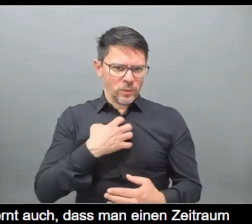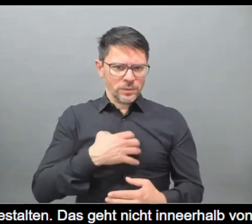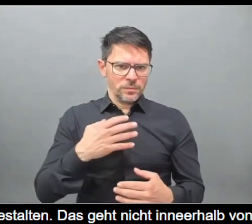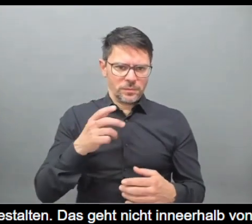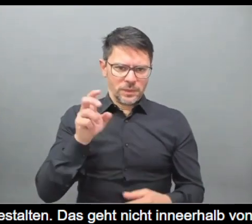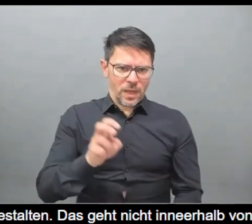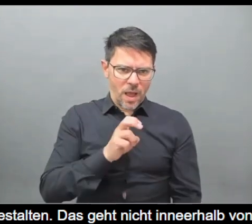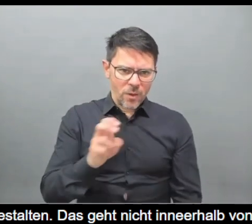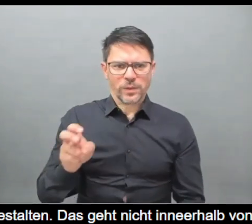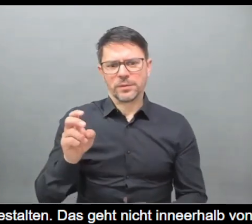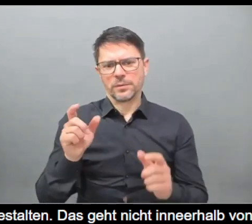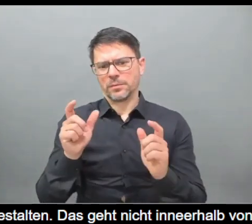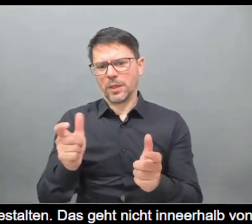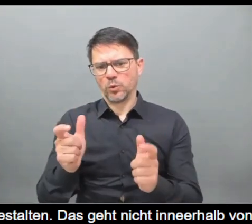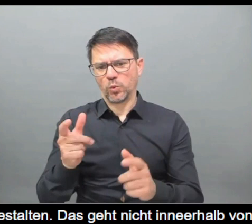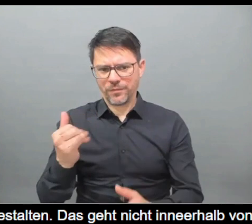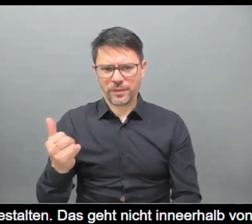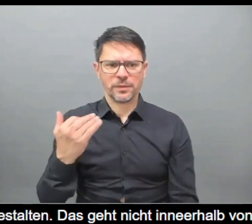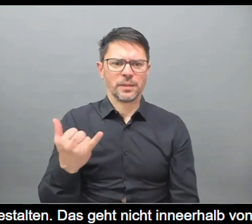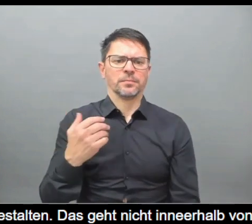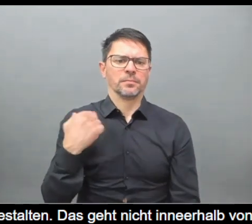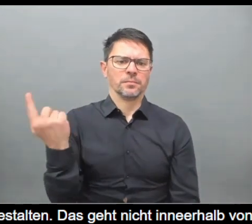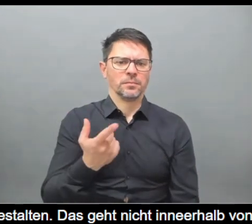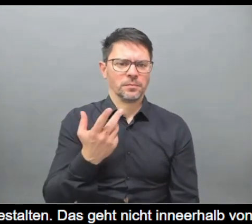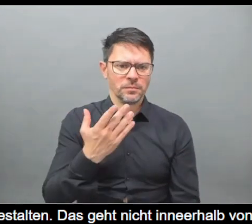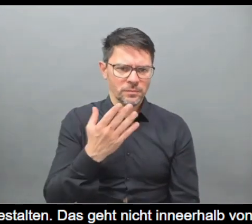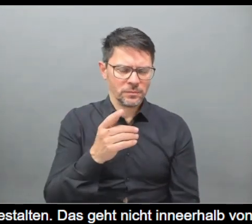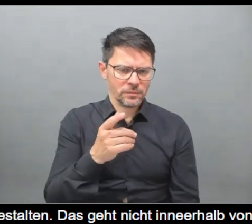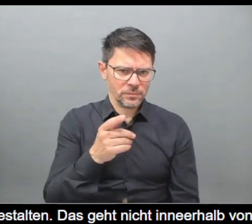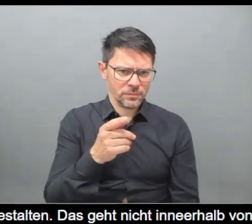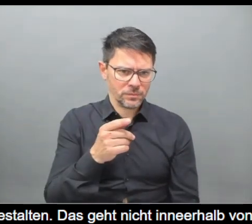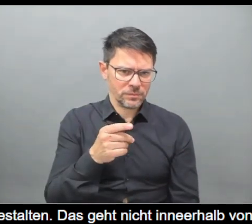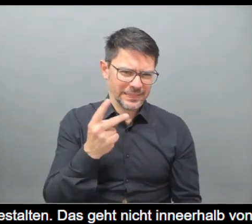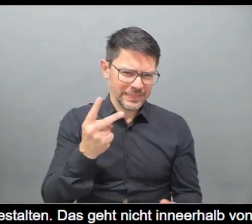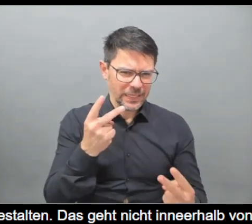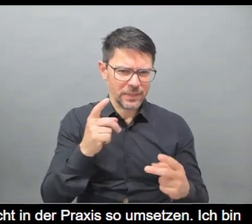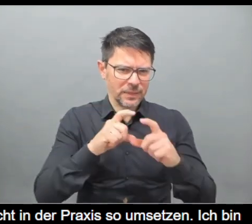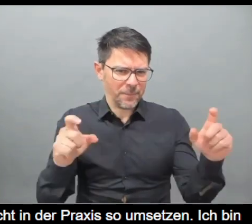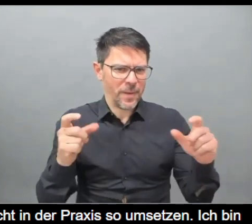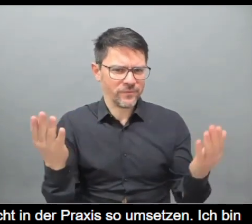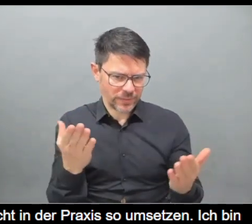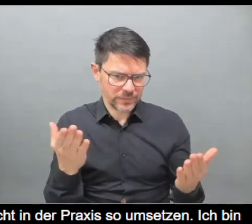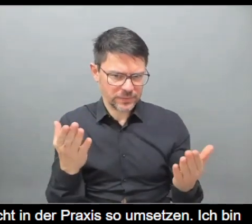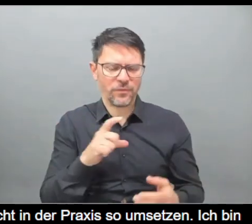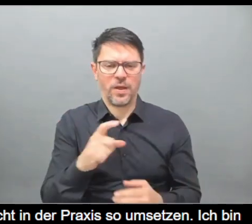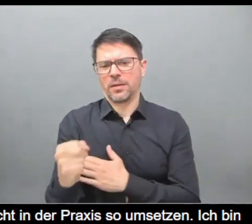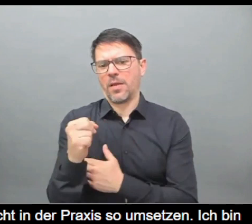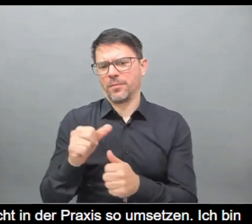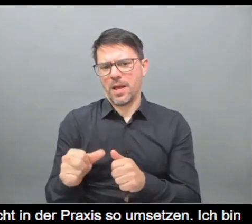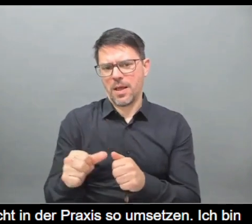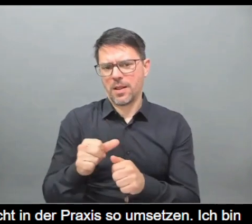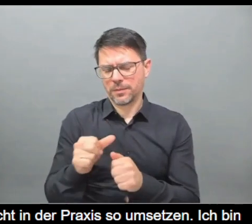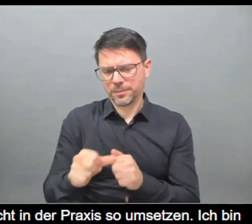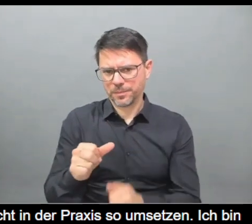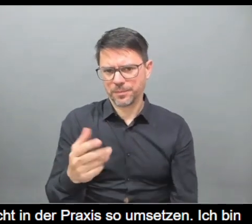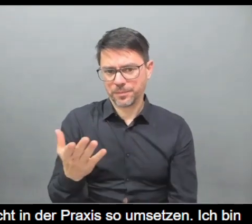anständige Finanzierung braucht es keine Reform, da brauchst du nur die Bereitschaft, das zu zahlen, weil wir haben letztes Jahr eine Kostensteigerung